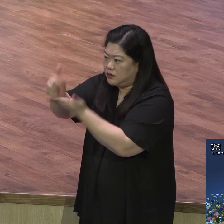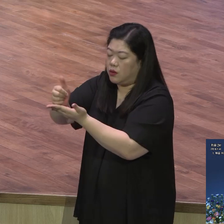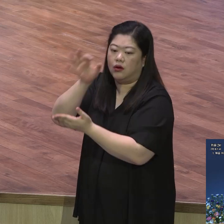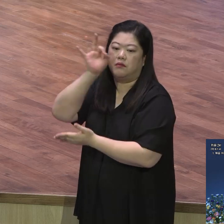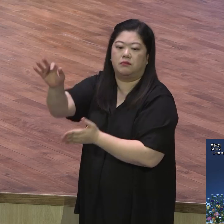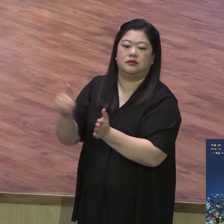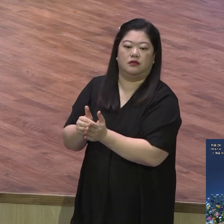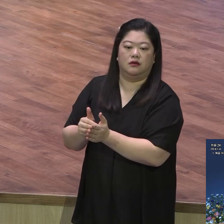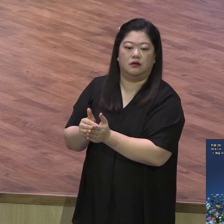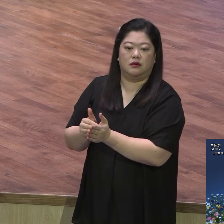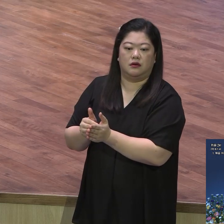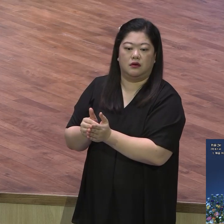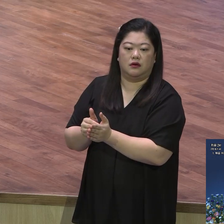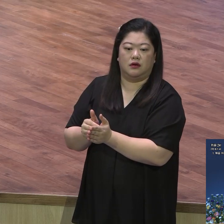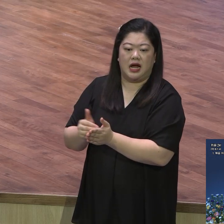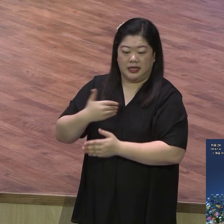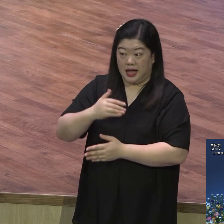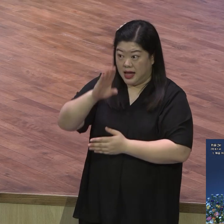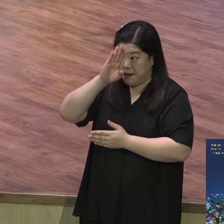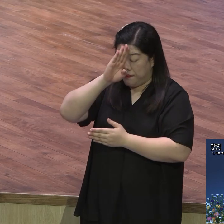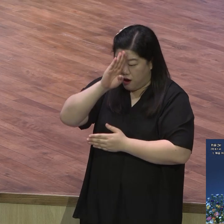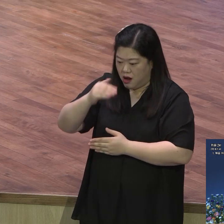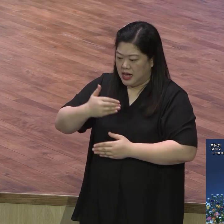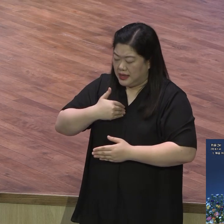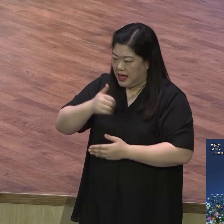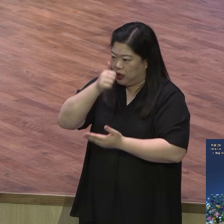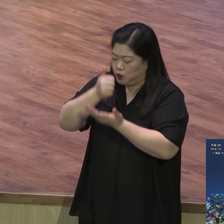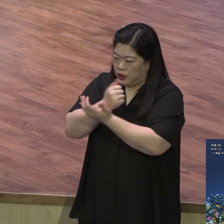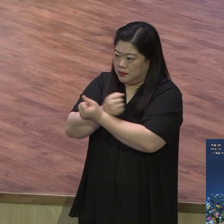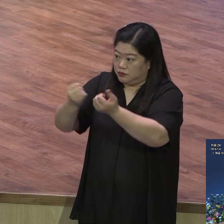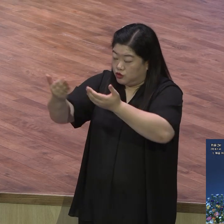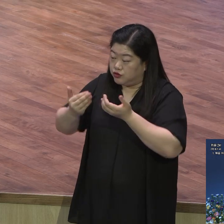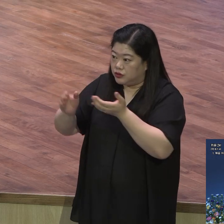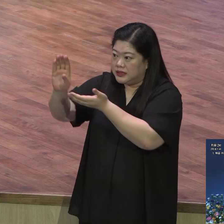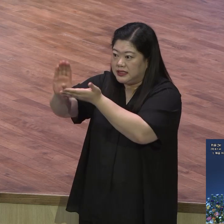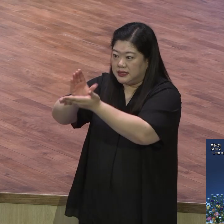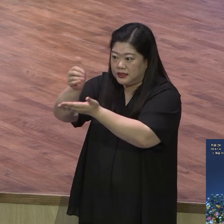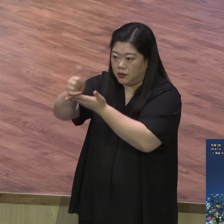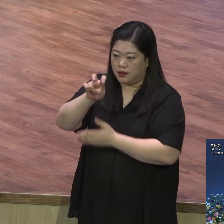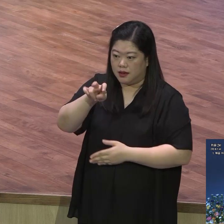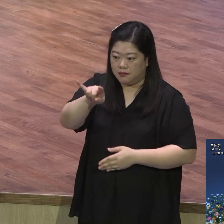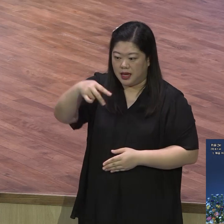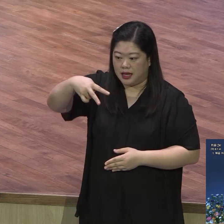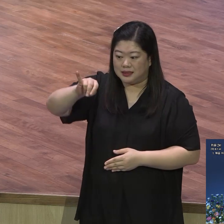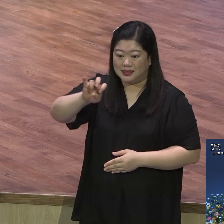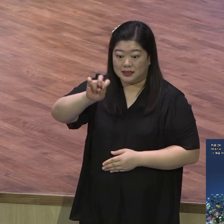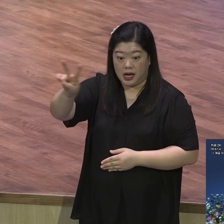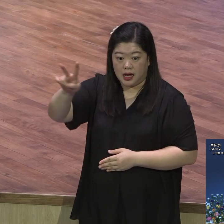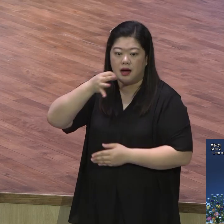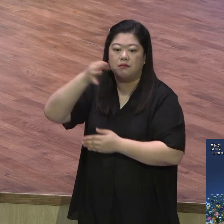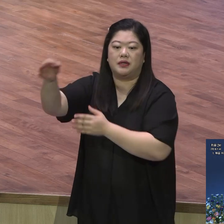살리게 오신 메시아다. 그리고 고백을 잘 보면요. 주여